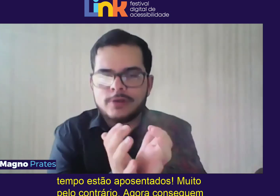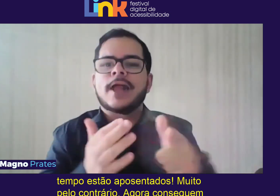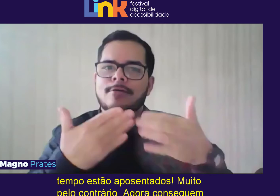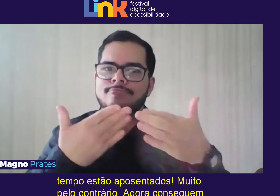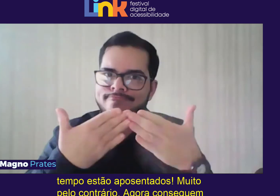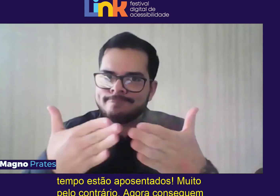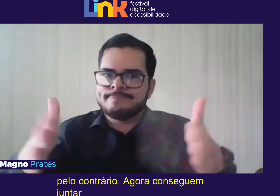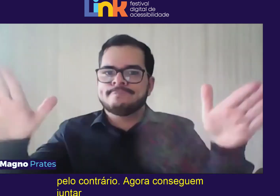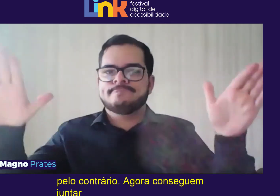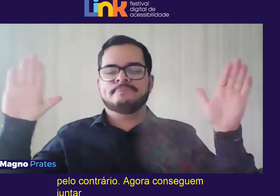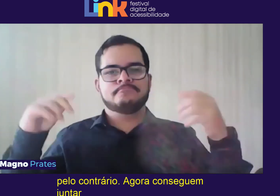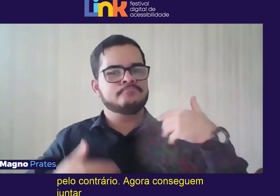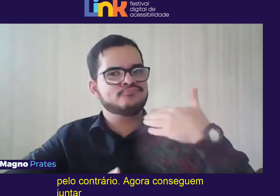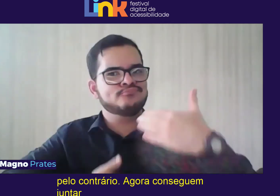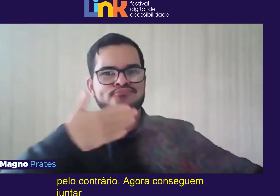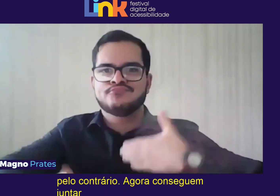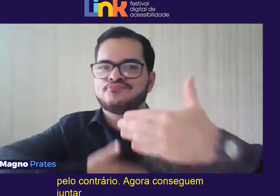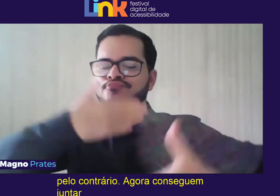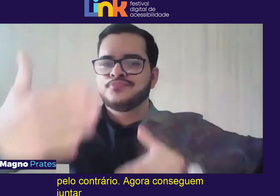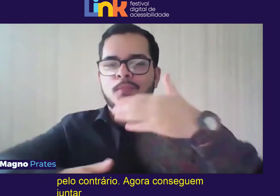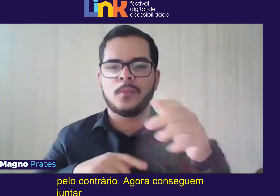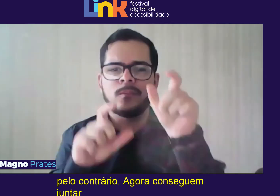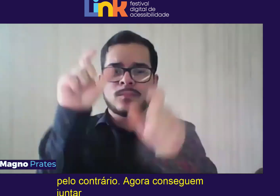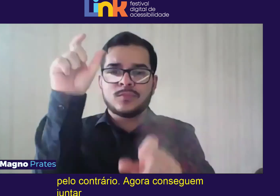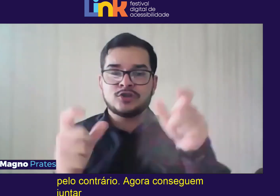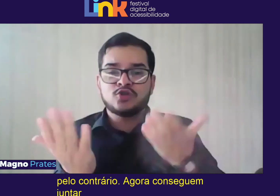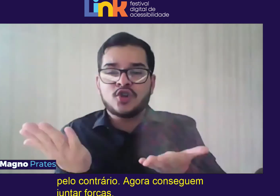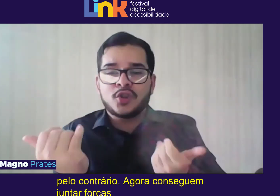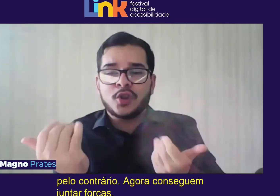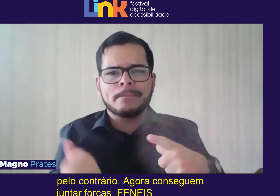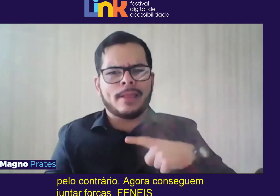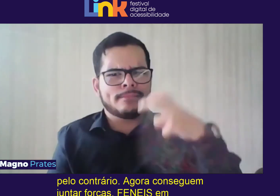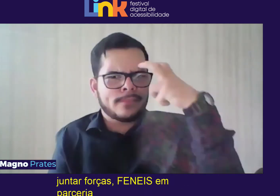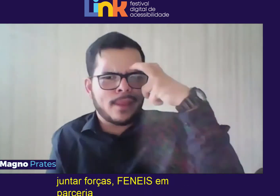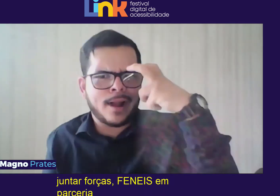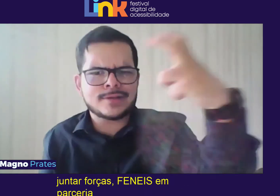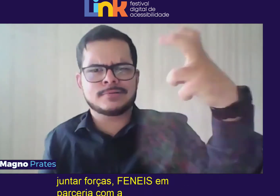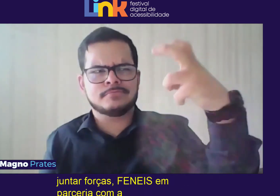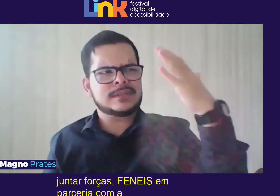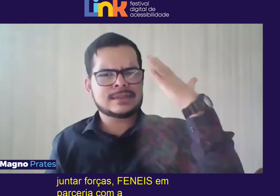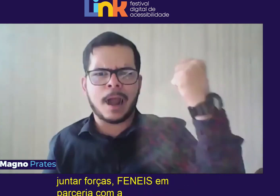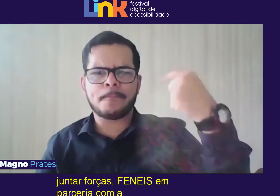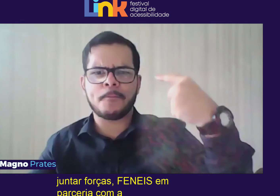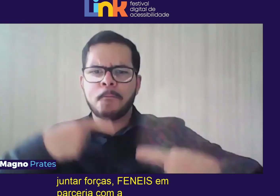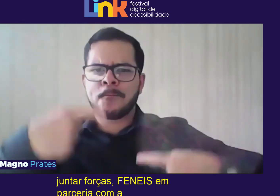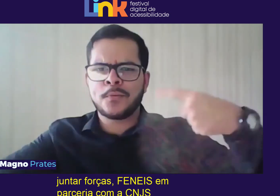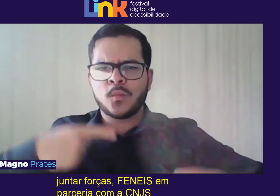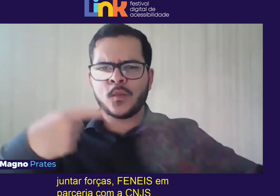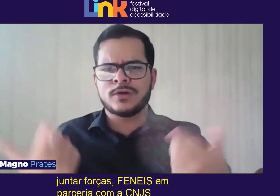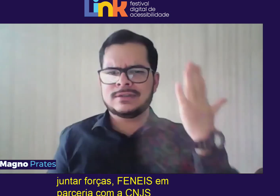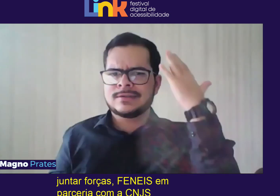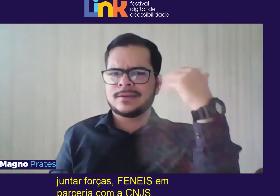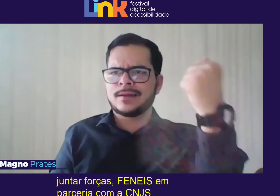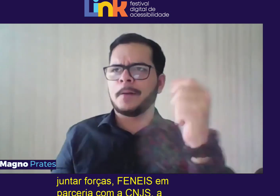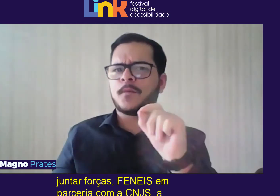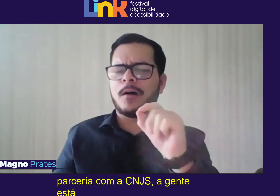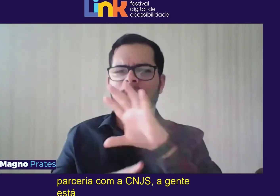parceria com a CNJS, a gente está realmente evoluindo em